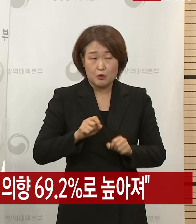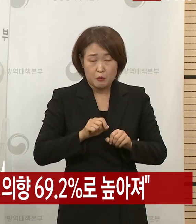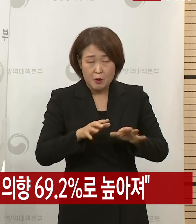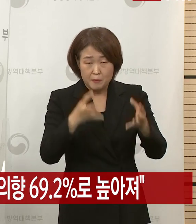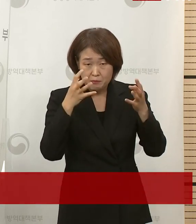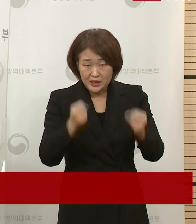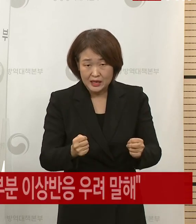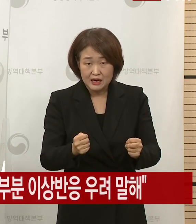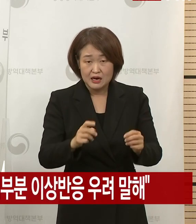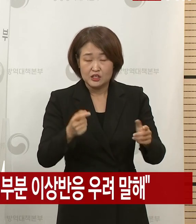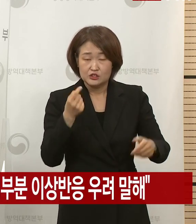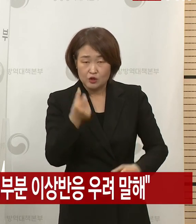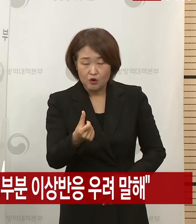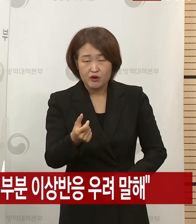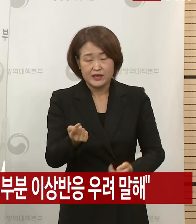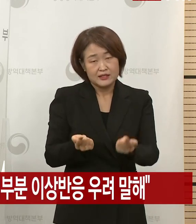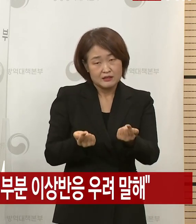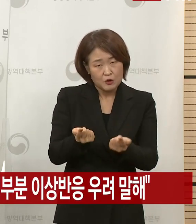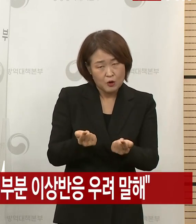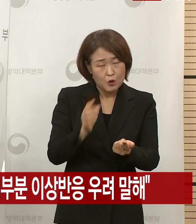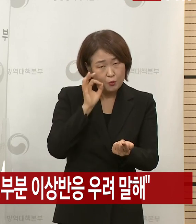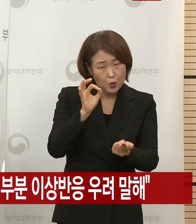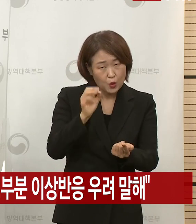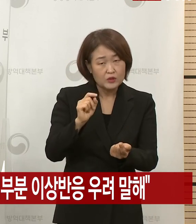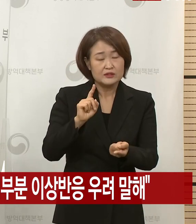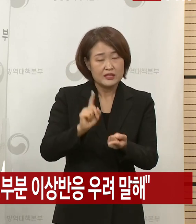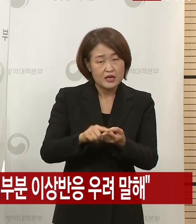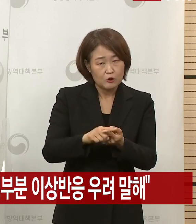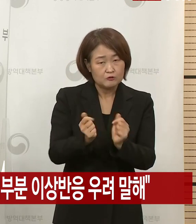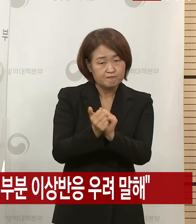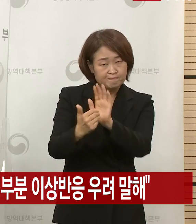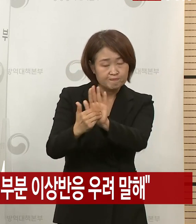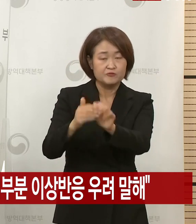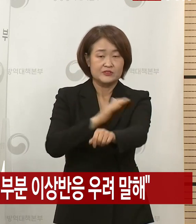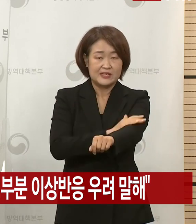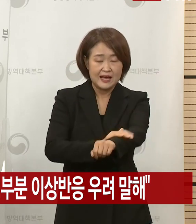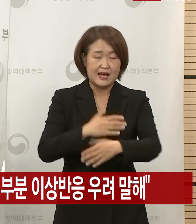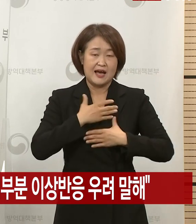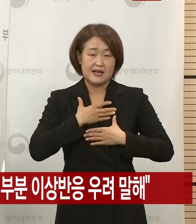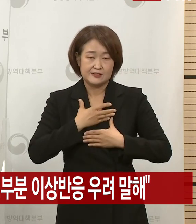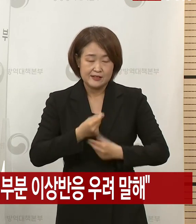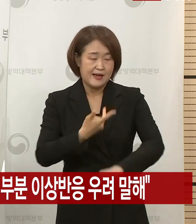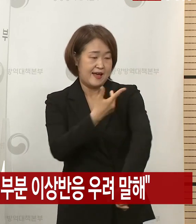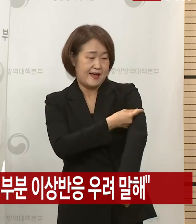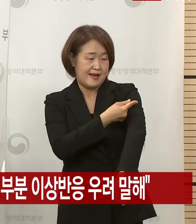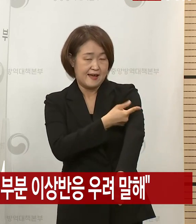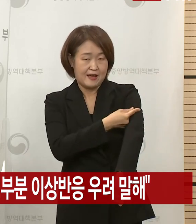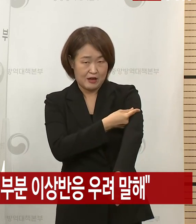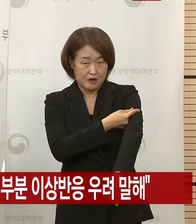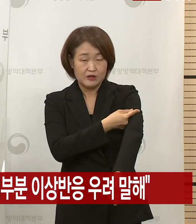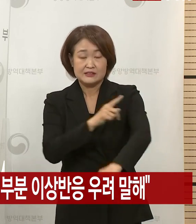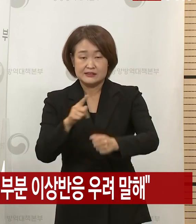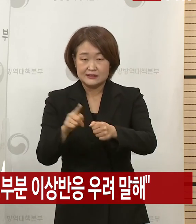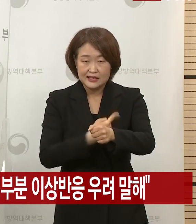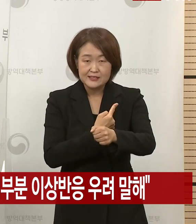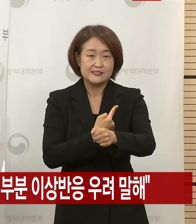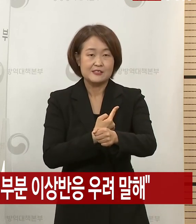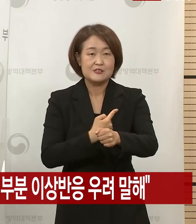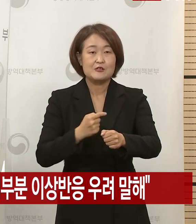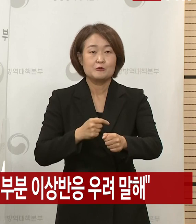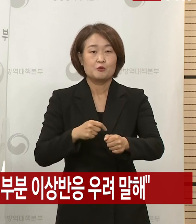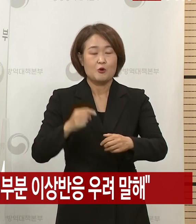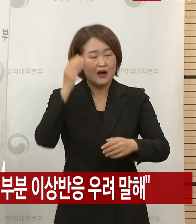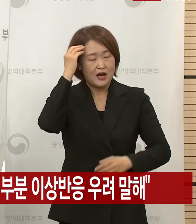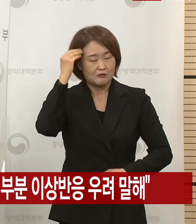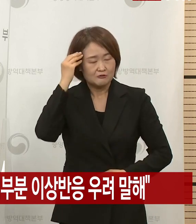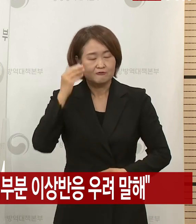통해 유행 상황을 안정적으로 통제하고 또한 신속하고 안전한 예방접종을 통해 우리 사회의 면역도를 높여가는